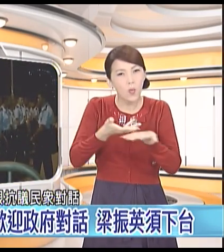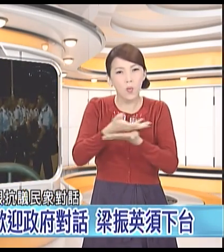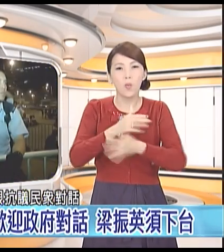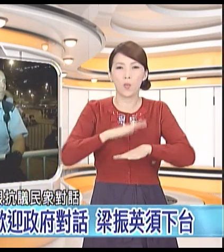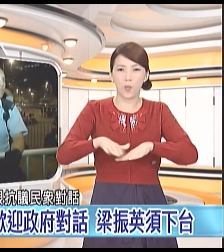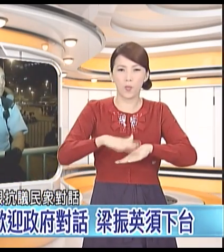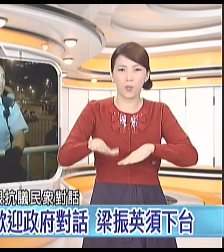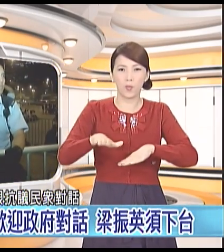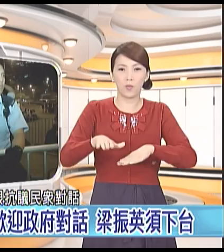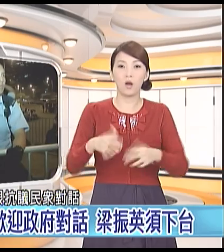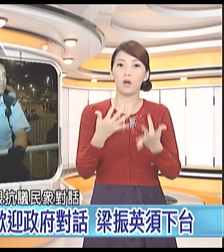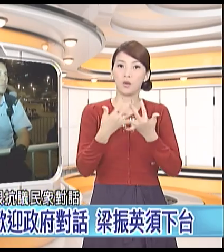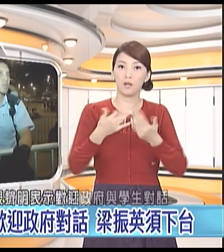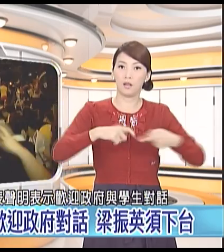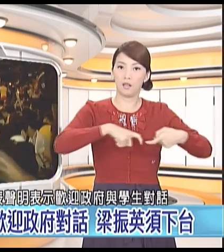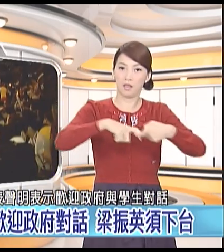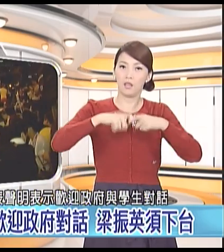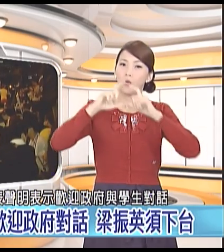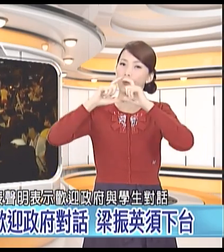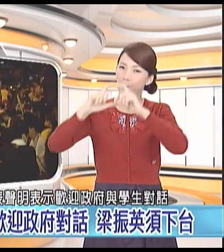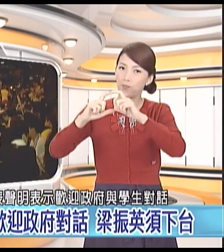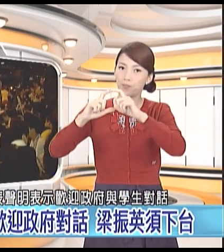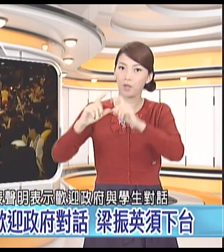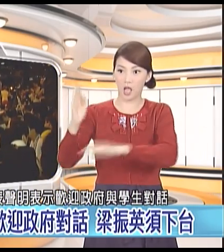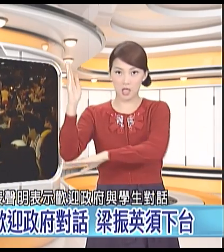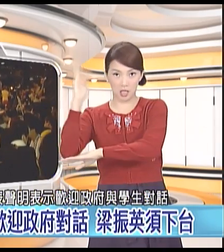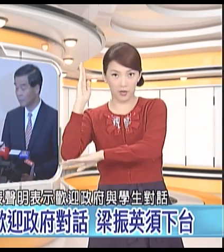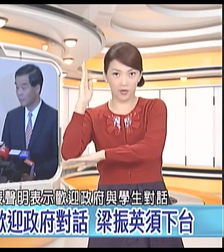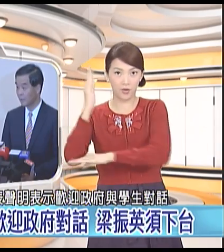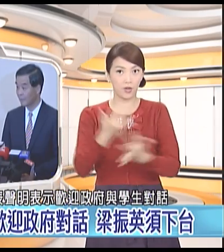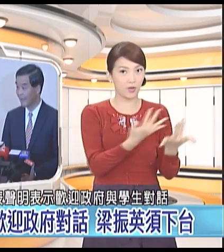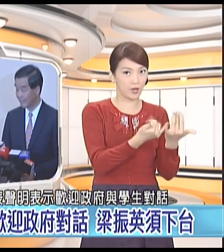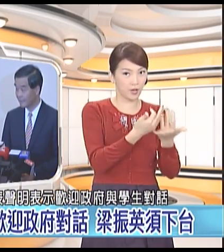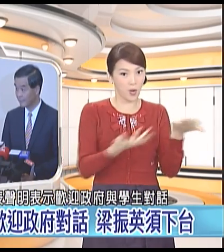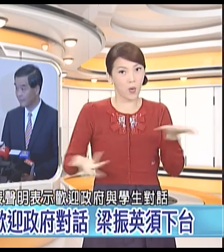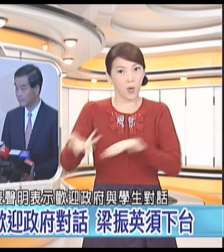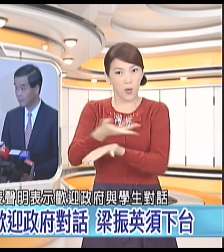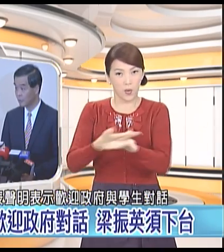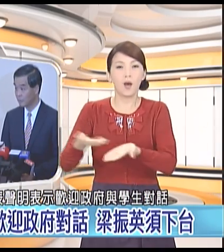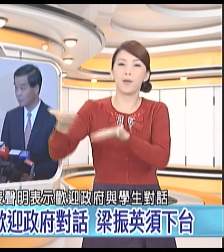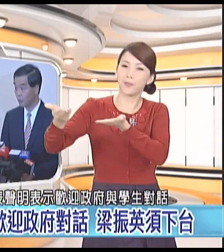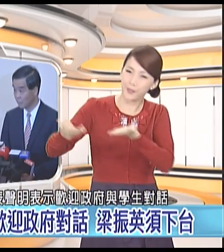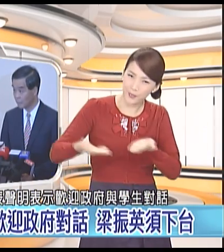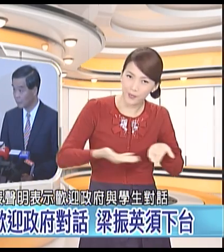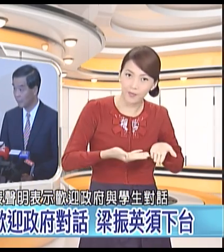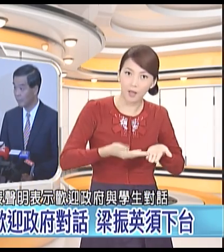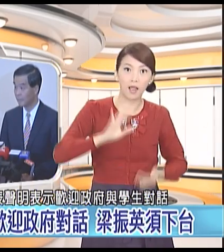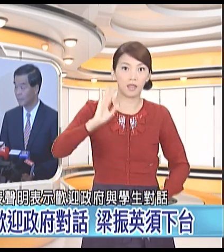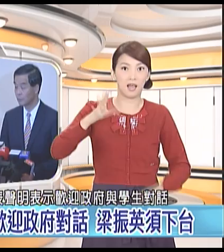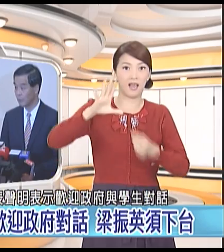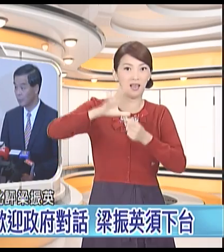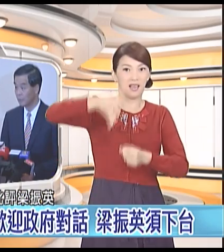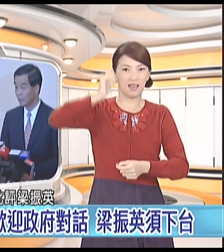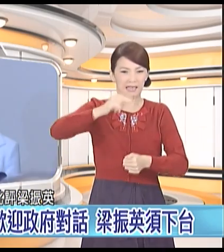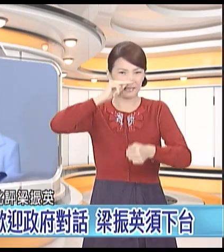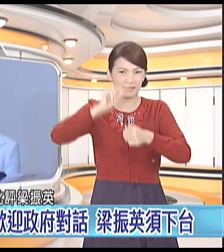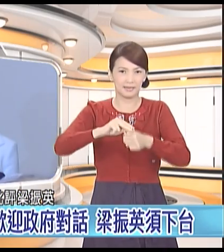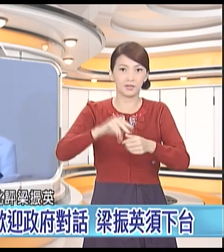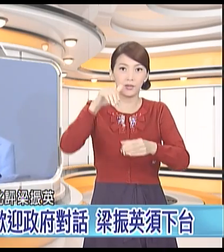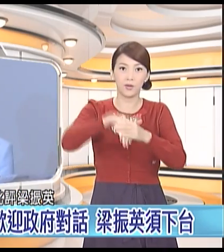对话。而学联则是发表声明，表示欢迎政府跟学生对话，但是他们批评梁振